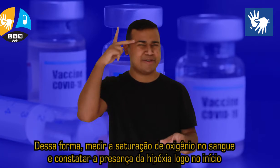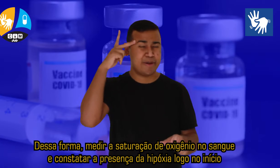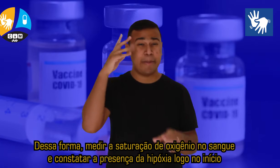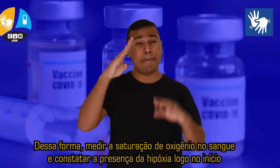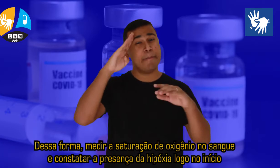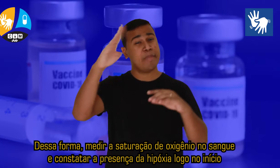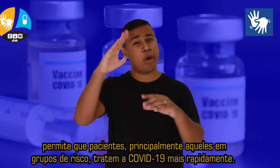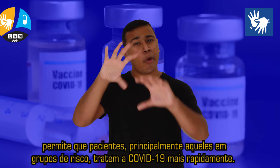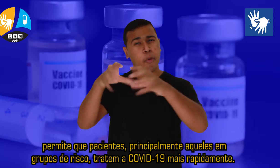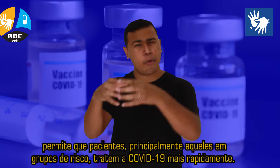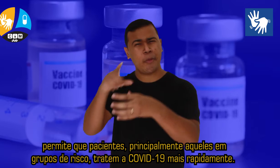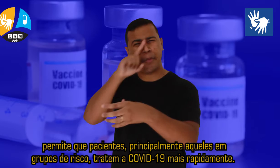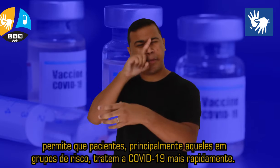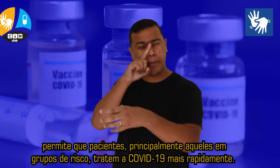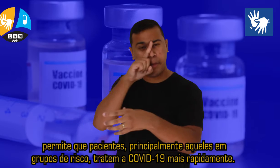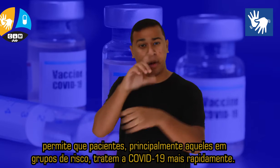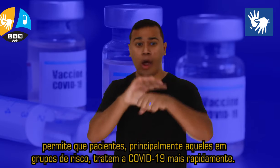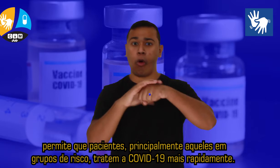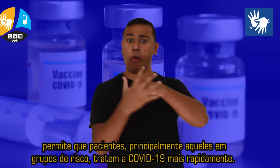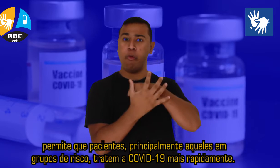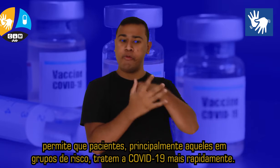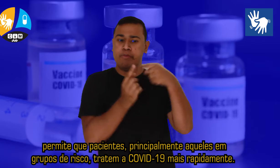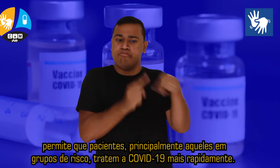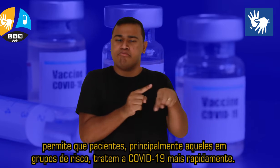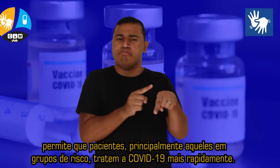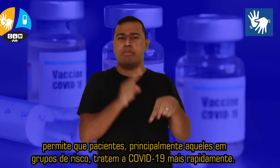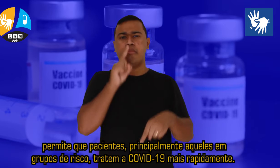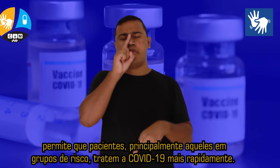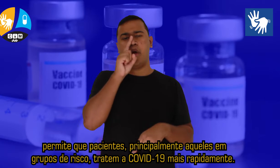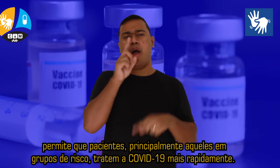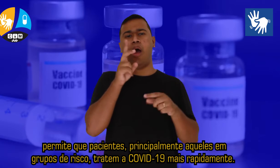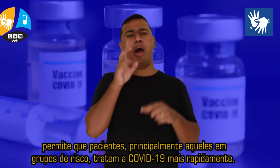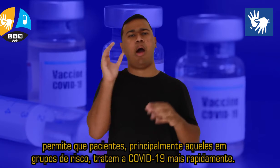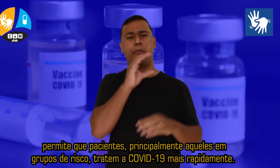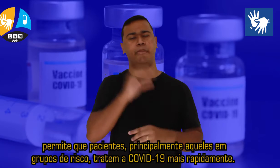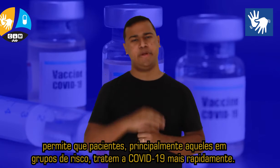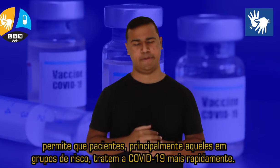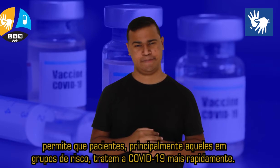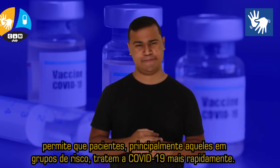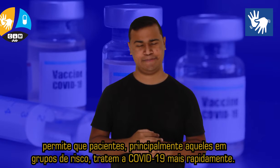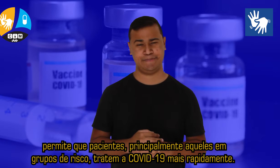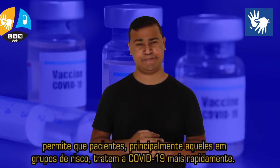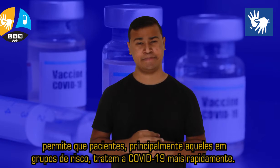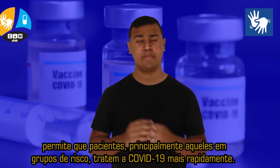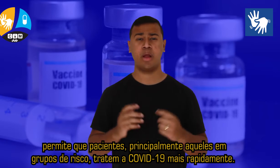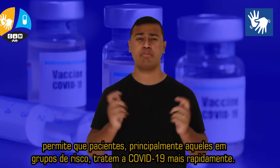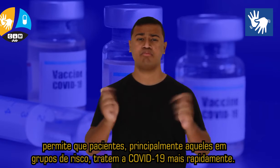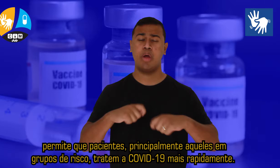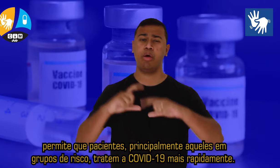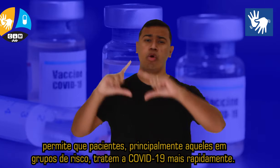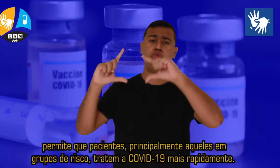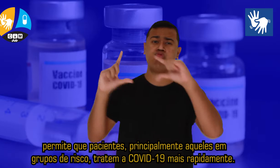início permite que pacientes, principalmente aqueles em grupos de risco, tratem a COVID-19 mais